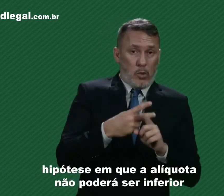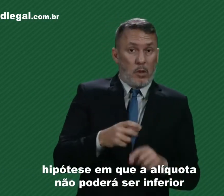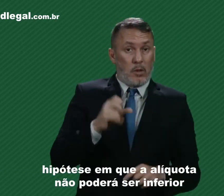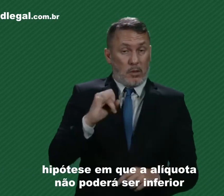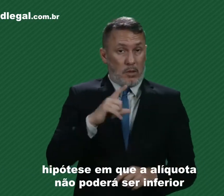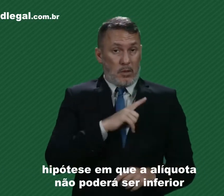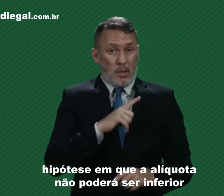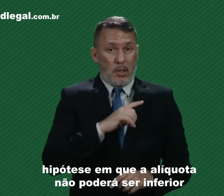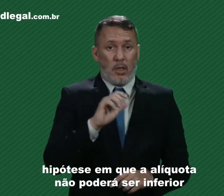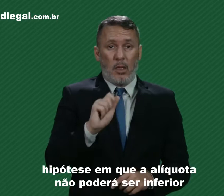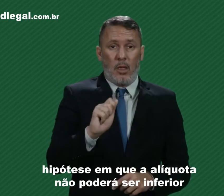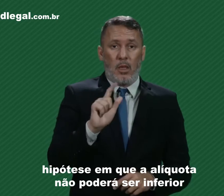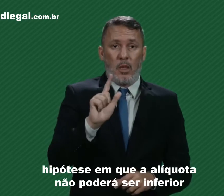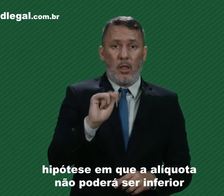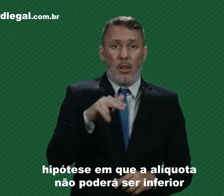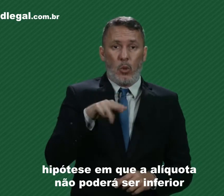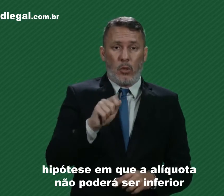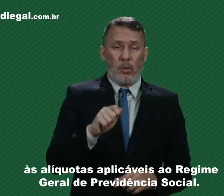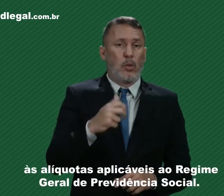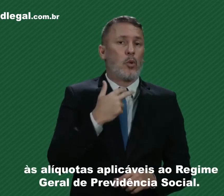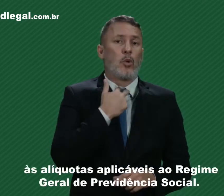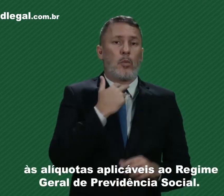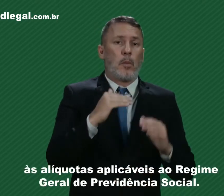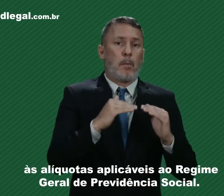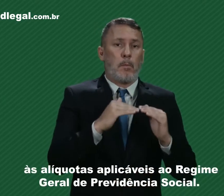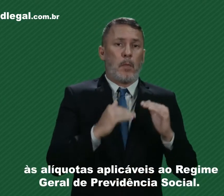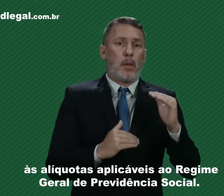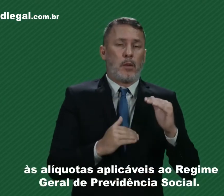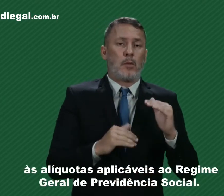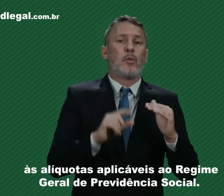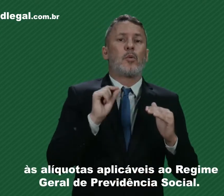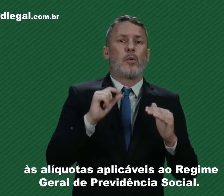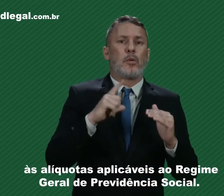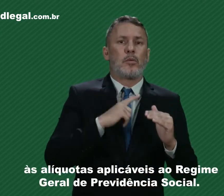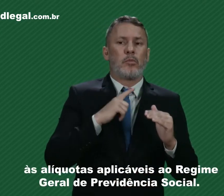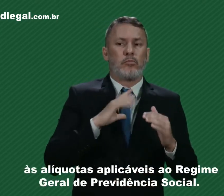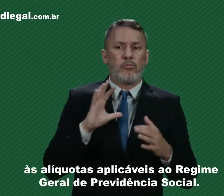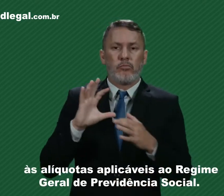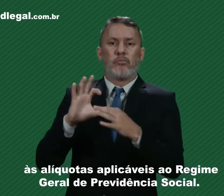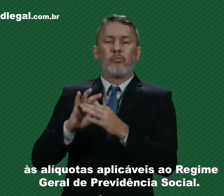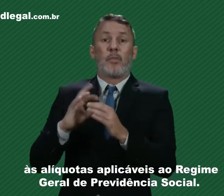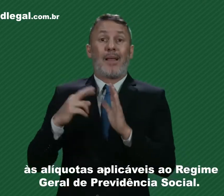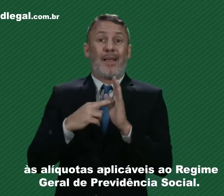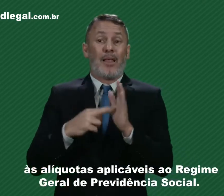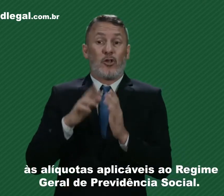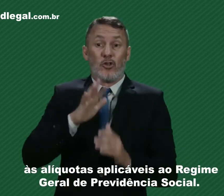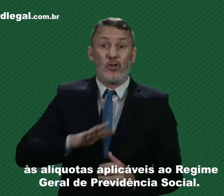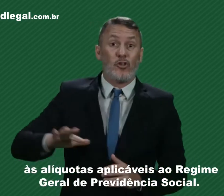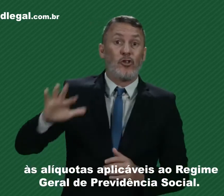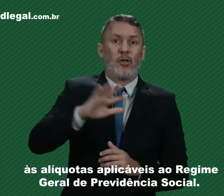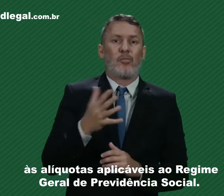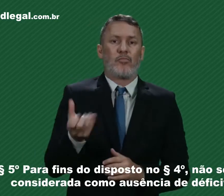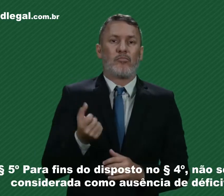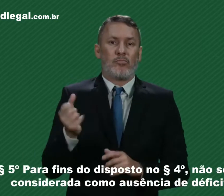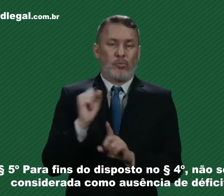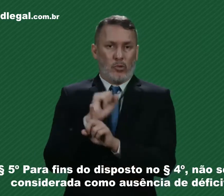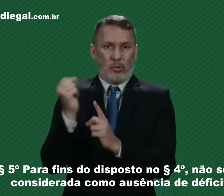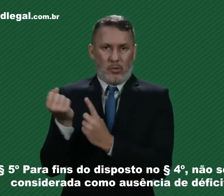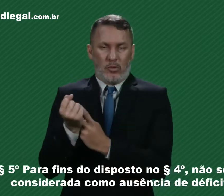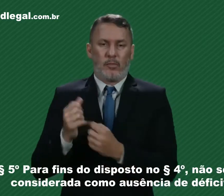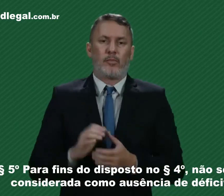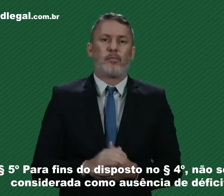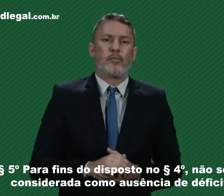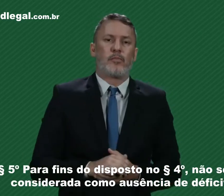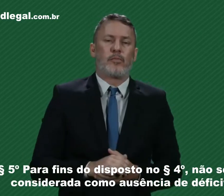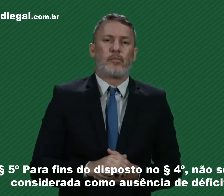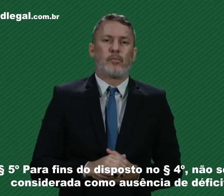em que a alíquota não poderá ser inferior às alíquotas aplicáveis ao regime geral de previdência social. Parágrafo